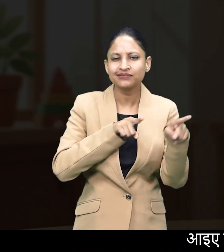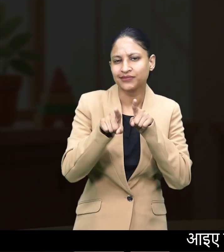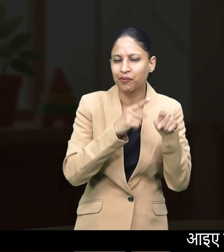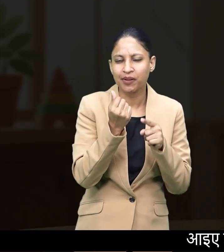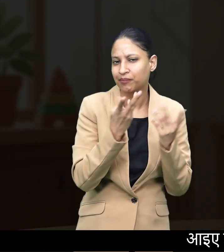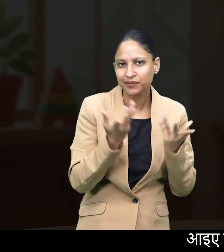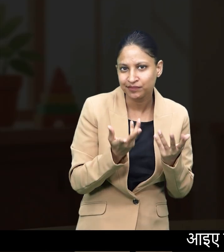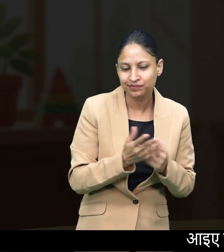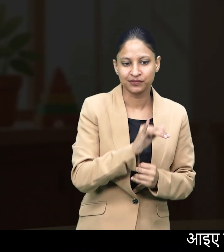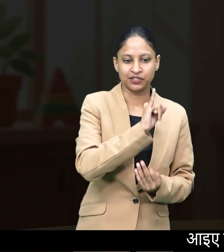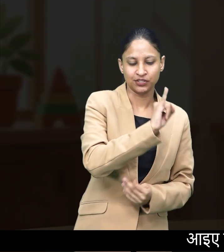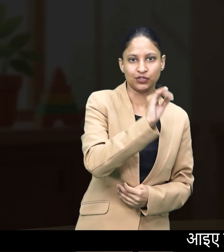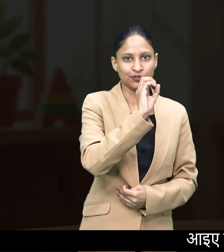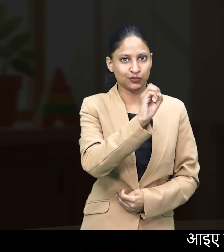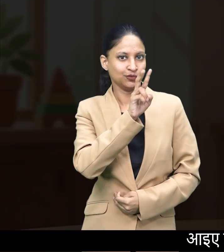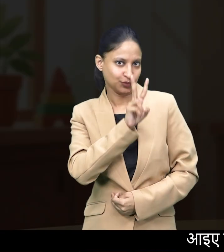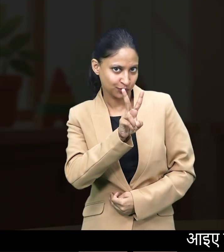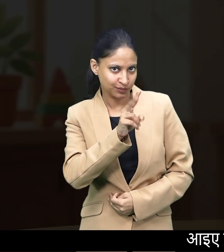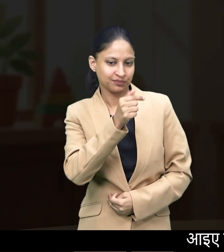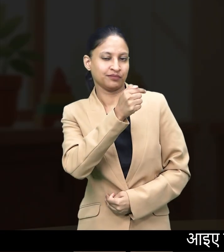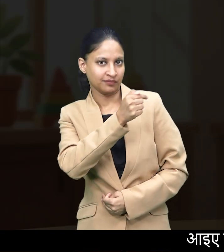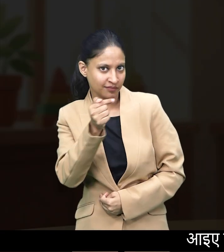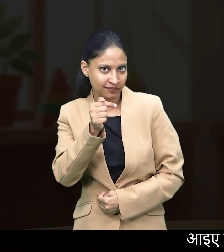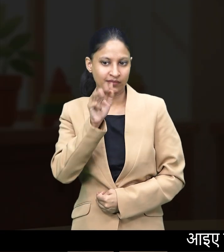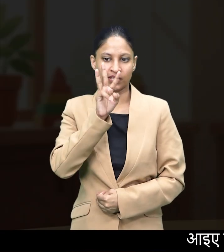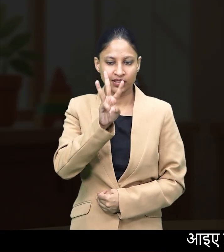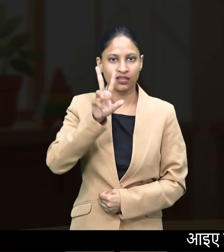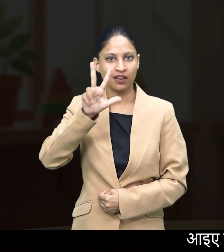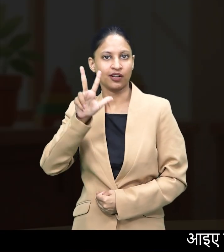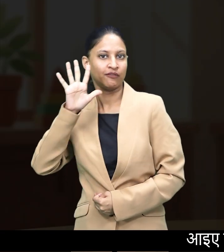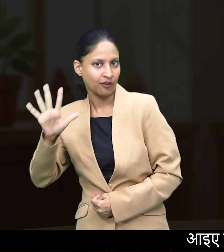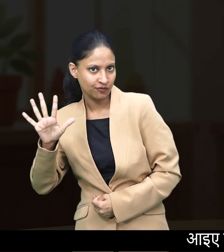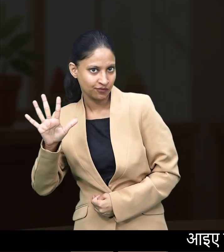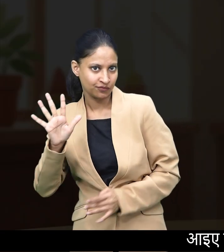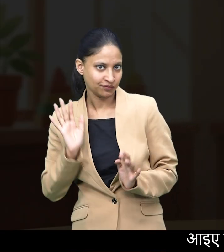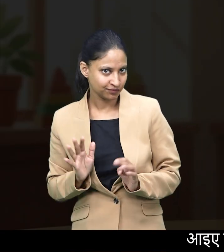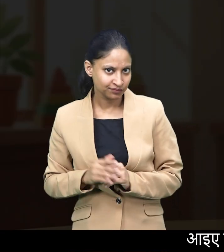आइए एक उदाहरण लेते हैं। 602 घटा 385।